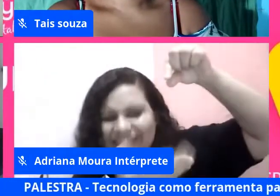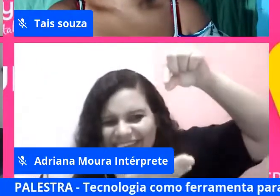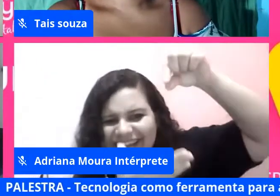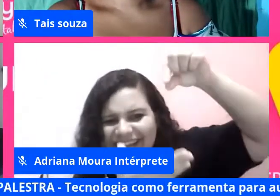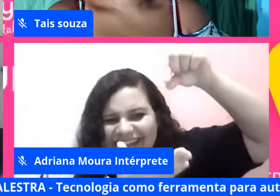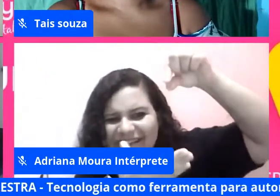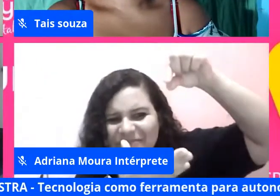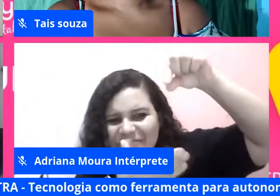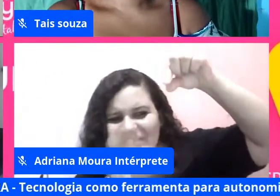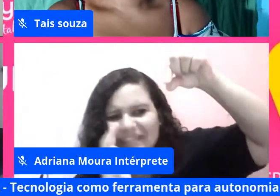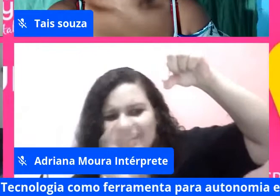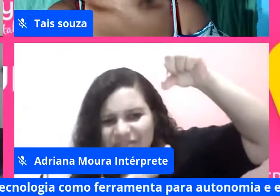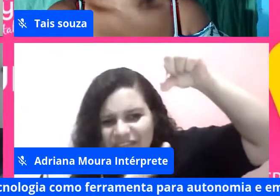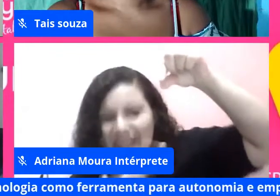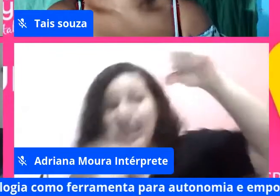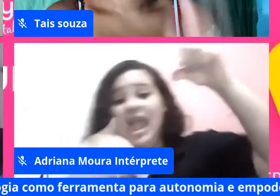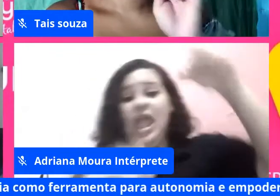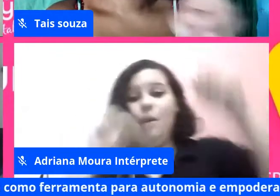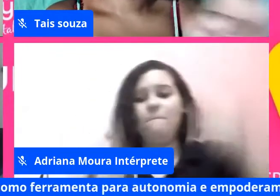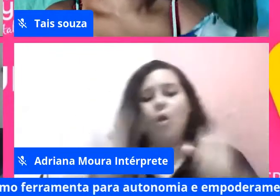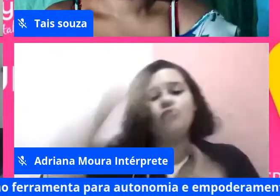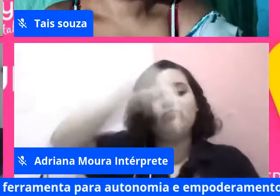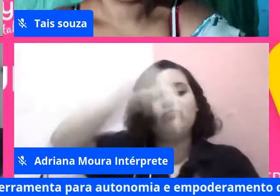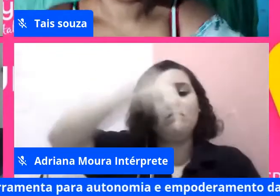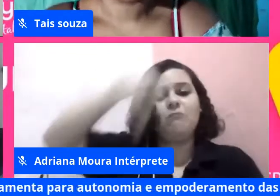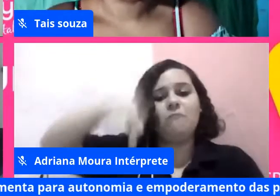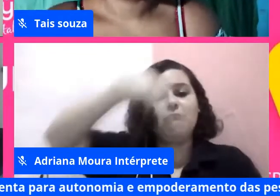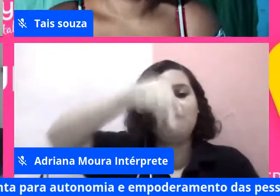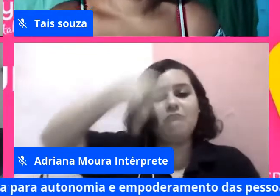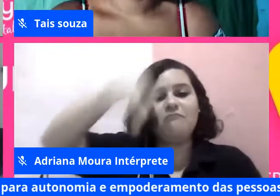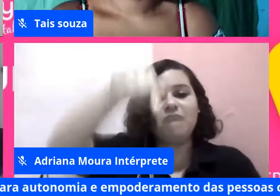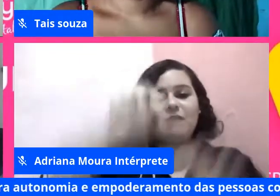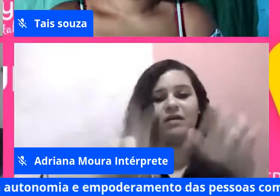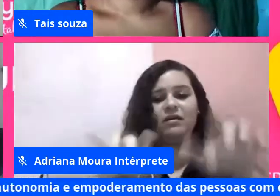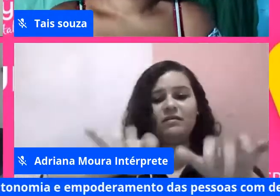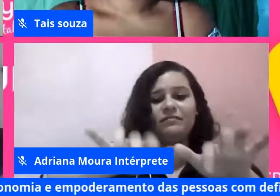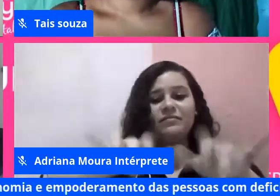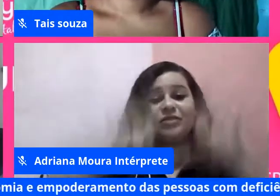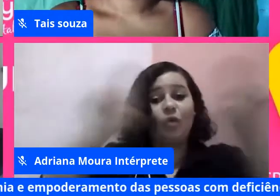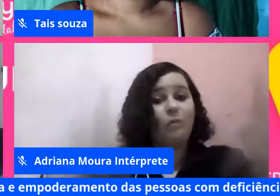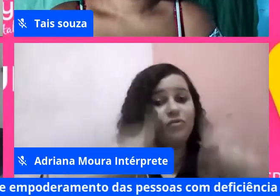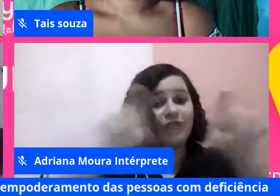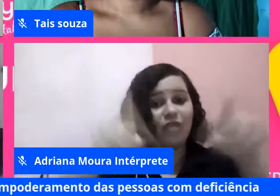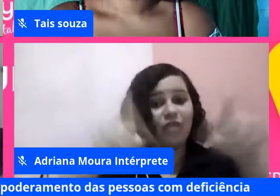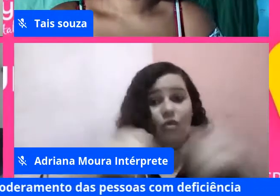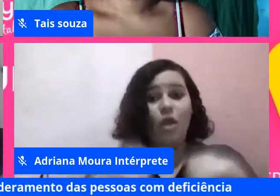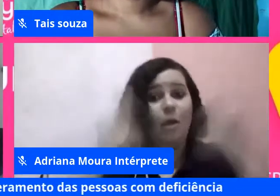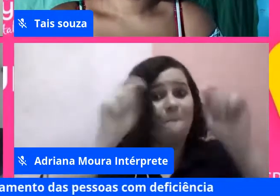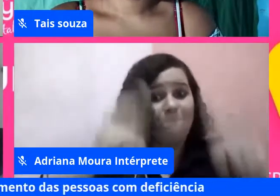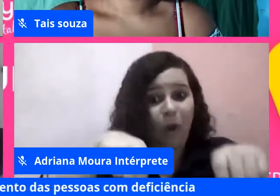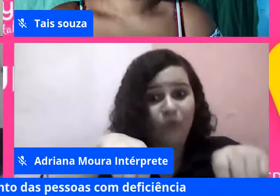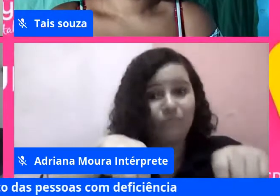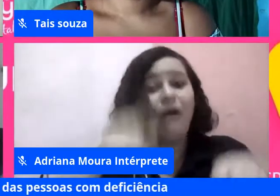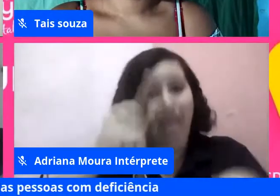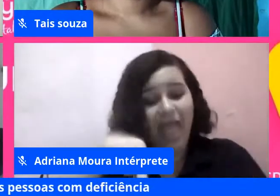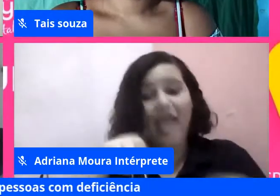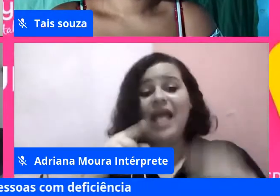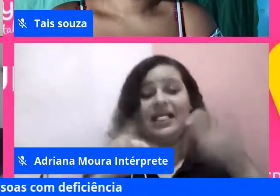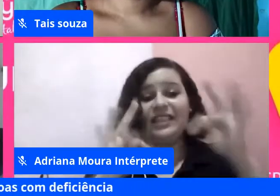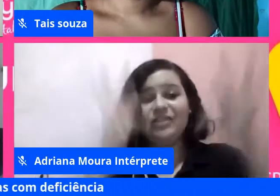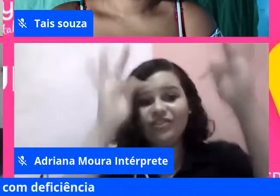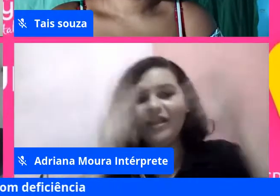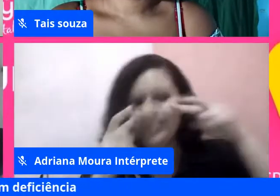permite digitar o computador, usar, né, o telefone e tal, é tecnologia assistiva. Deixa eu ver se eu consigo aqui.